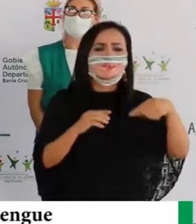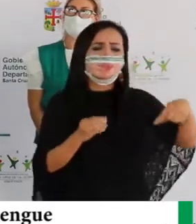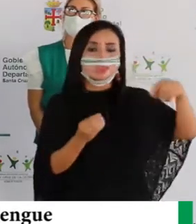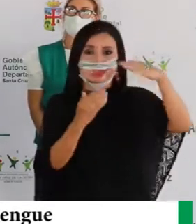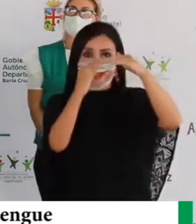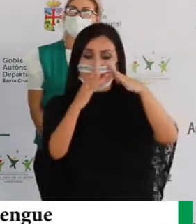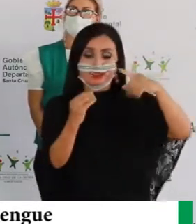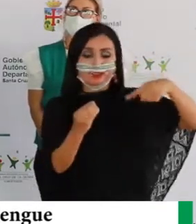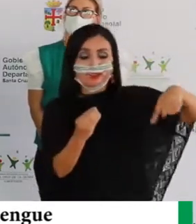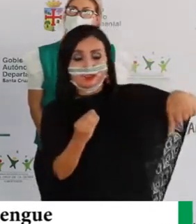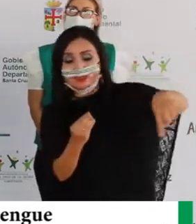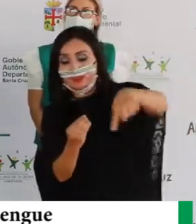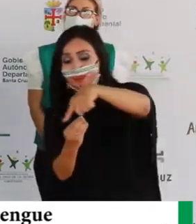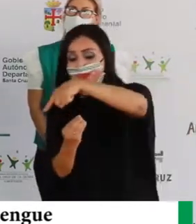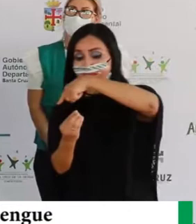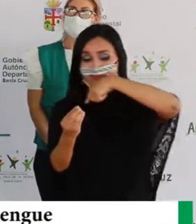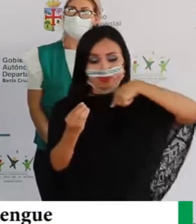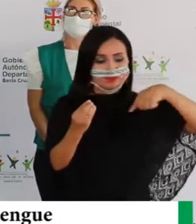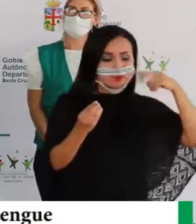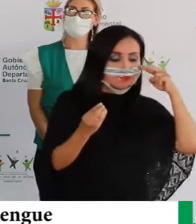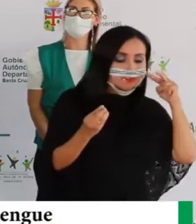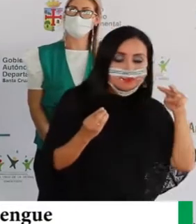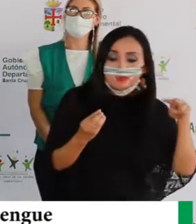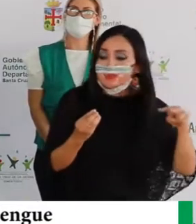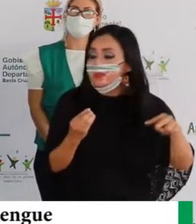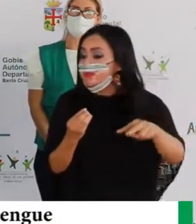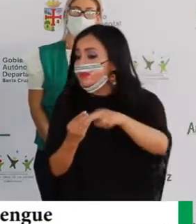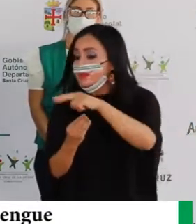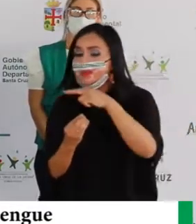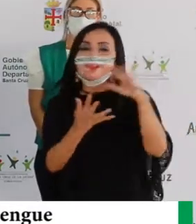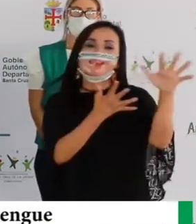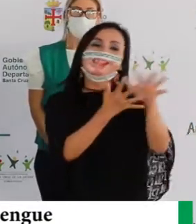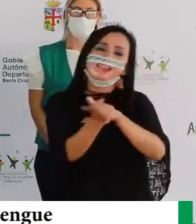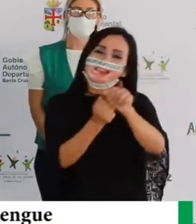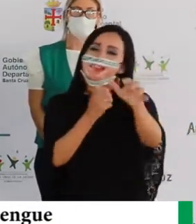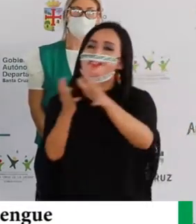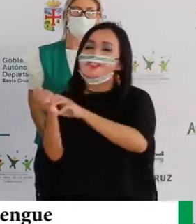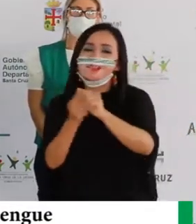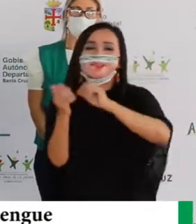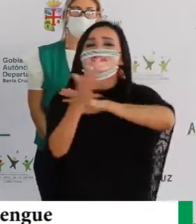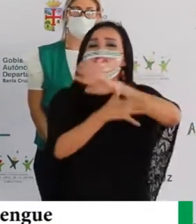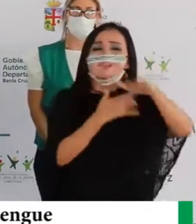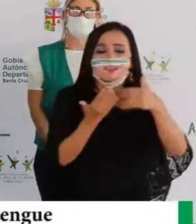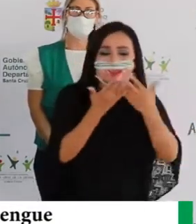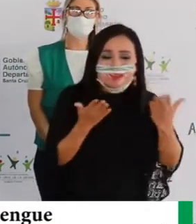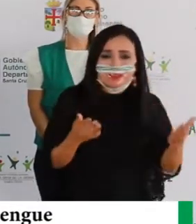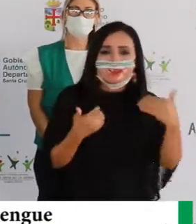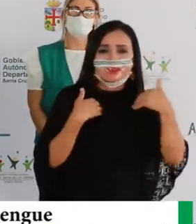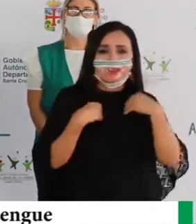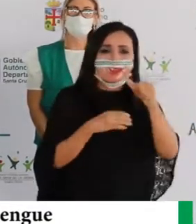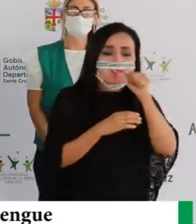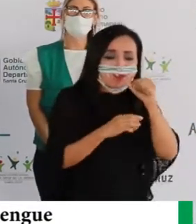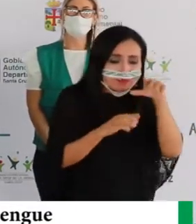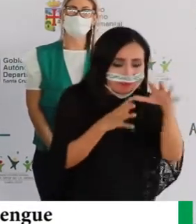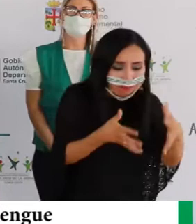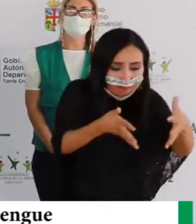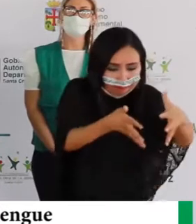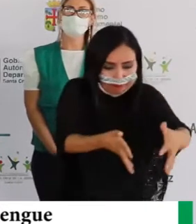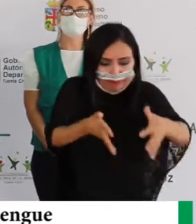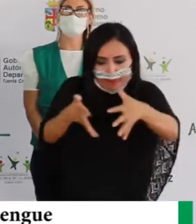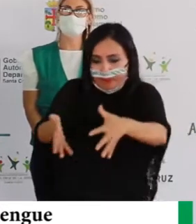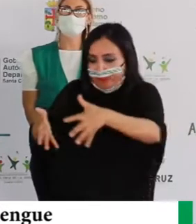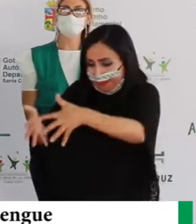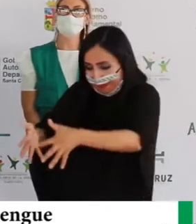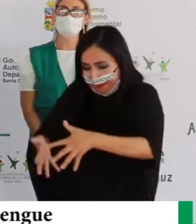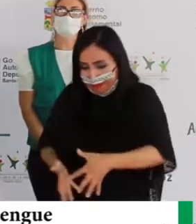canchón, que se dé un paseo por su patio y evite o elimine todos los recipientes que puedan tener agua contenida